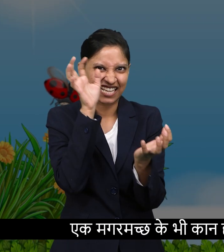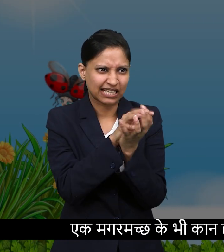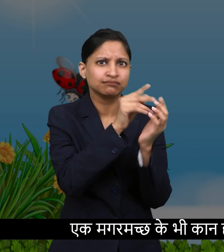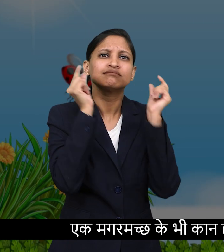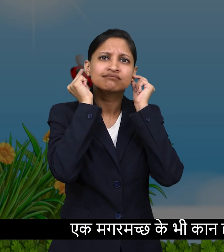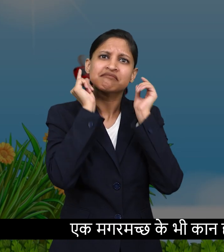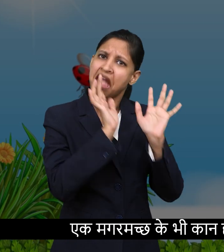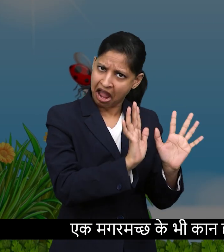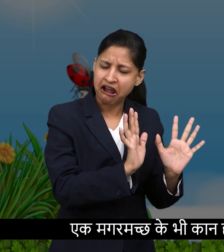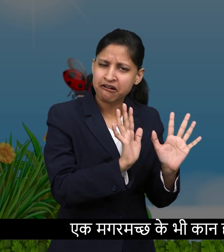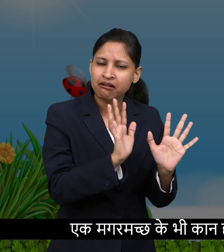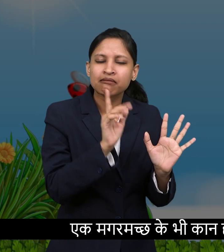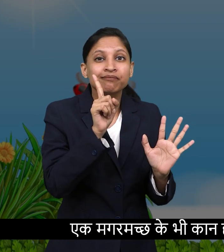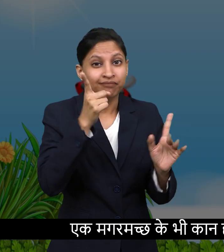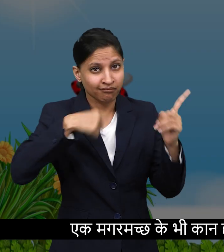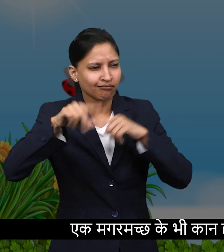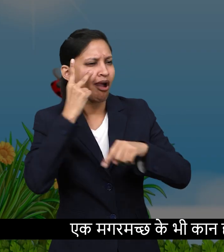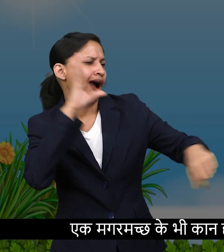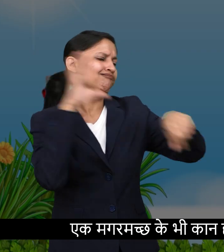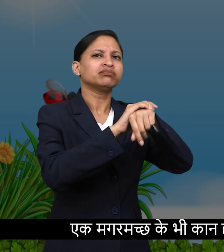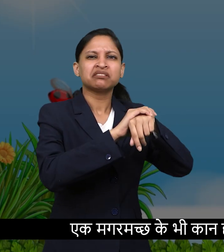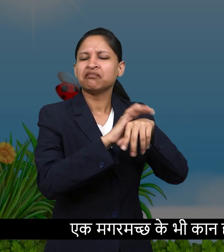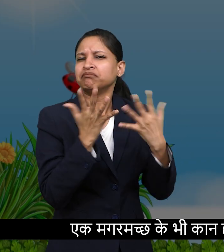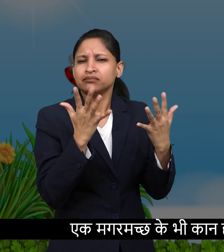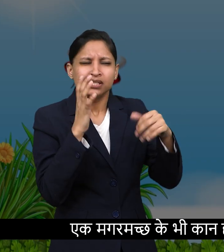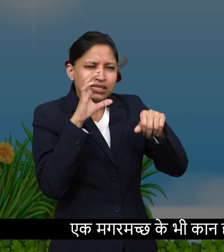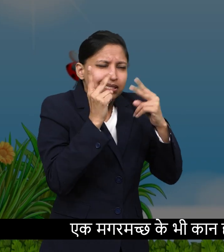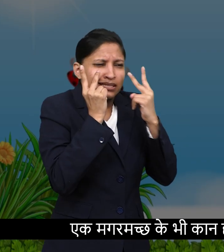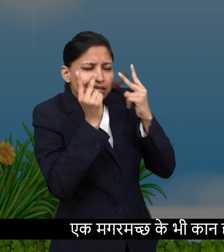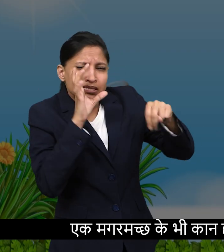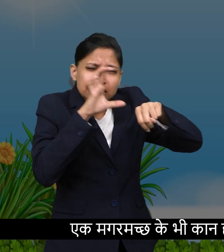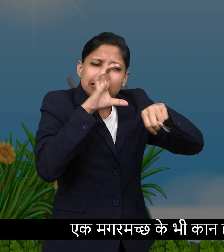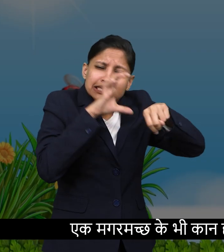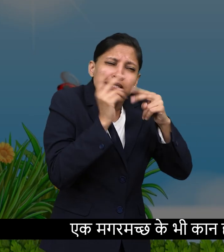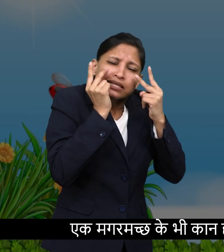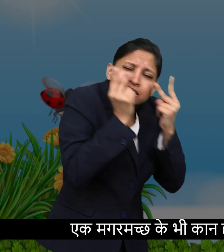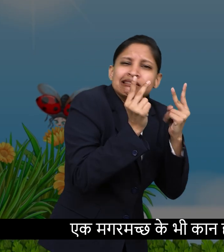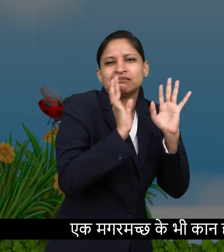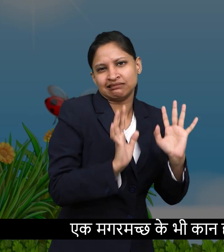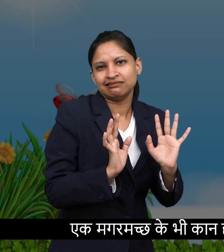एक मगरमच्छ के भी कान होते हैं, लेकिन हम उन्हें आसानी से नहीं देख सकते।